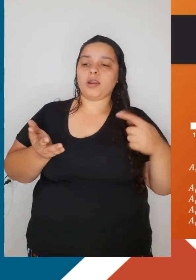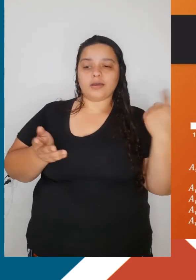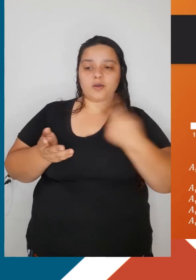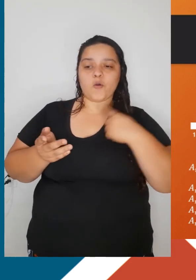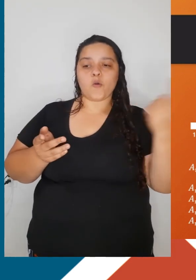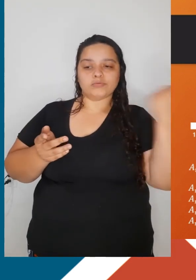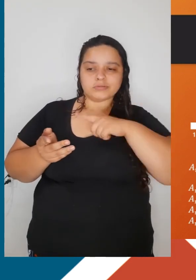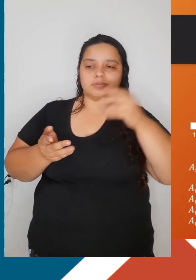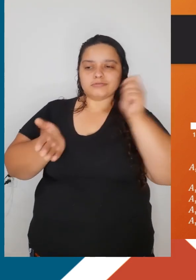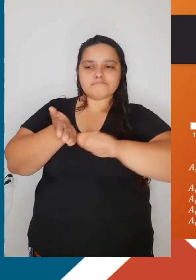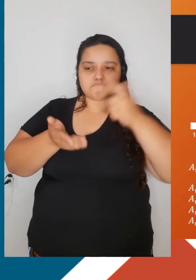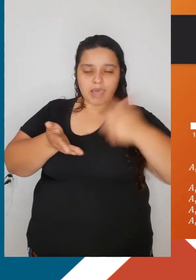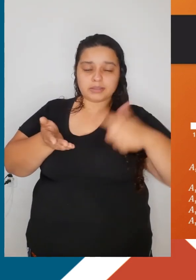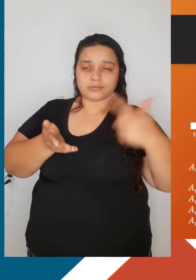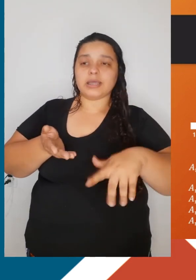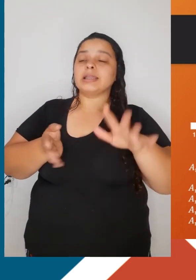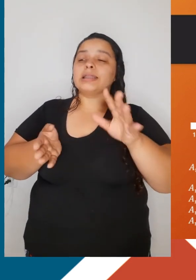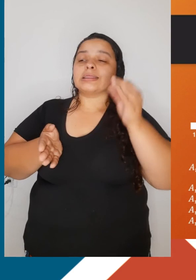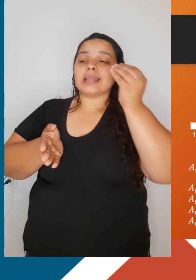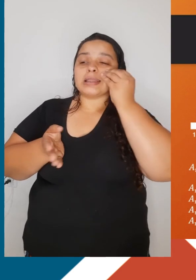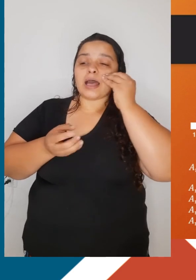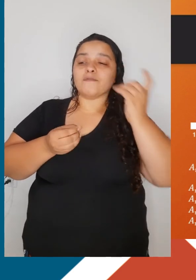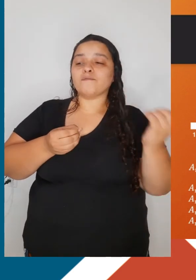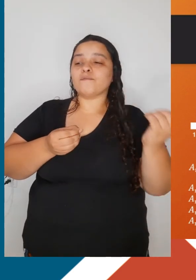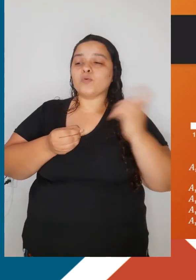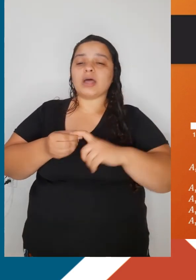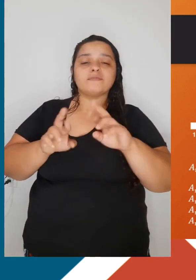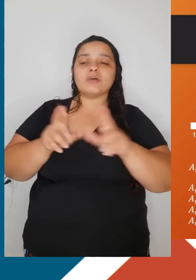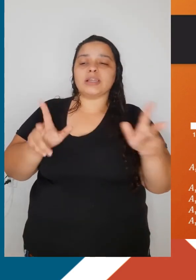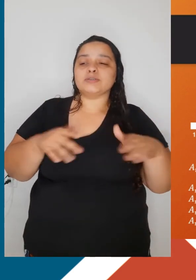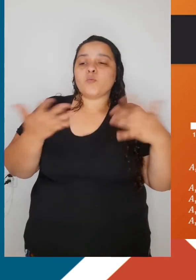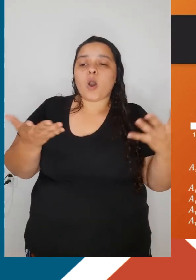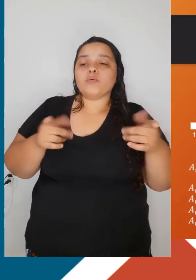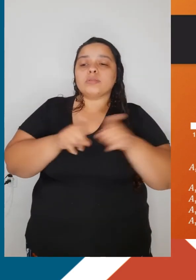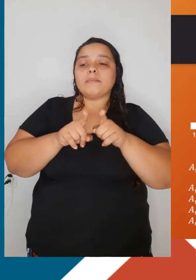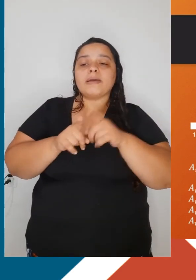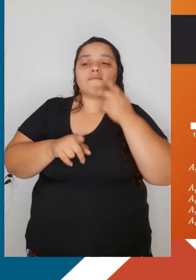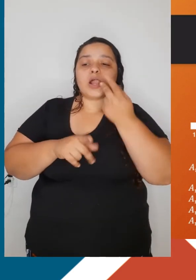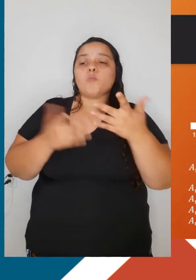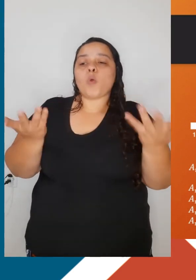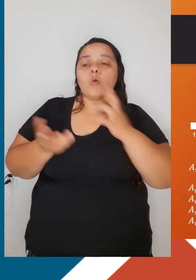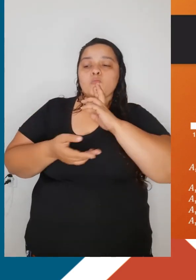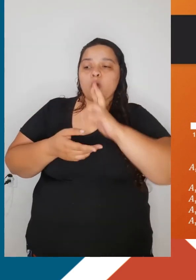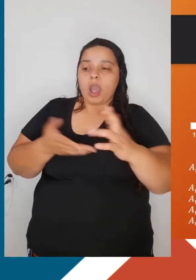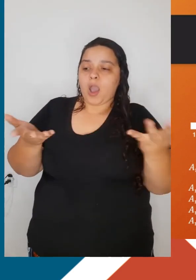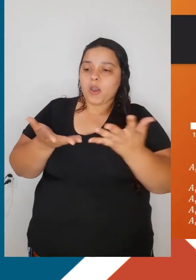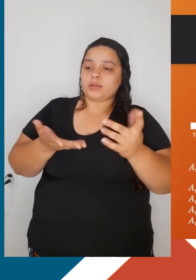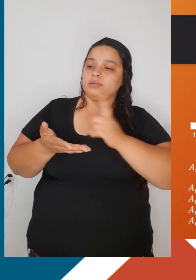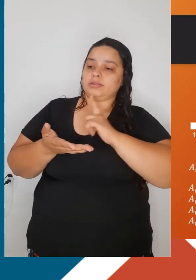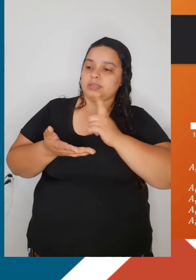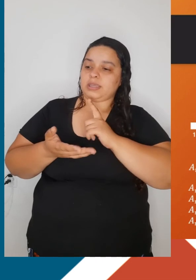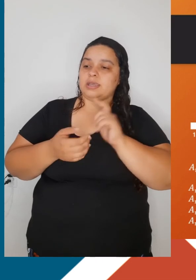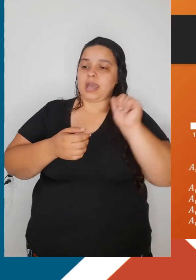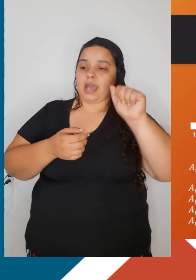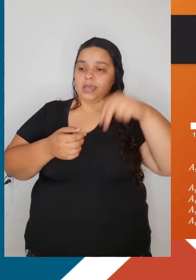Agora que conseguimos trabalhar na expressão, podemos retornar a diferença entre as áreas e determinar a solução que se espera. Agora teremos